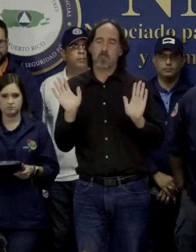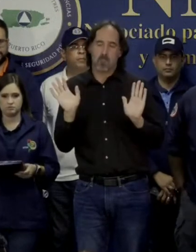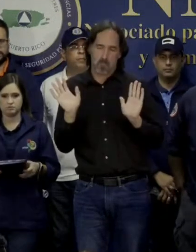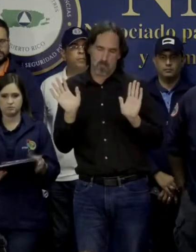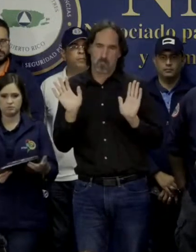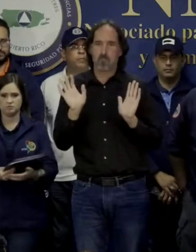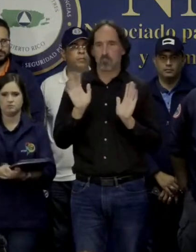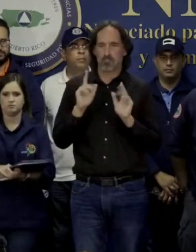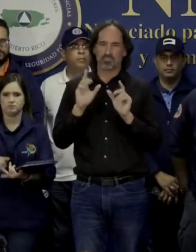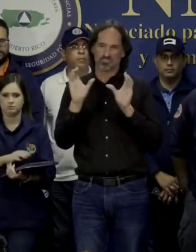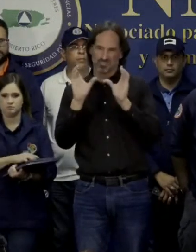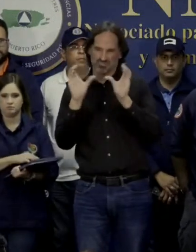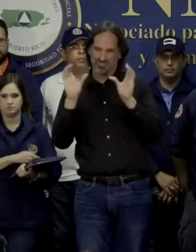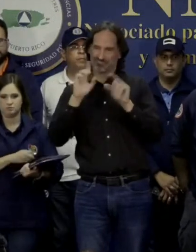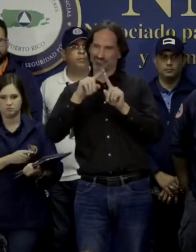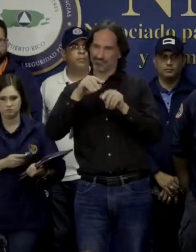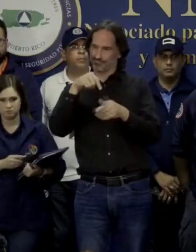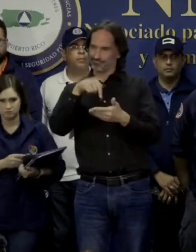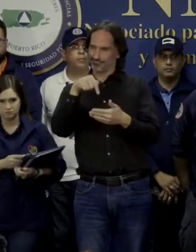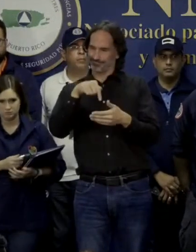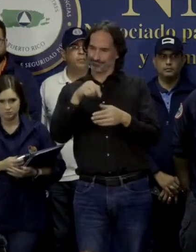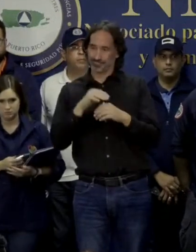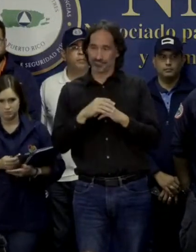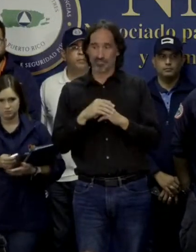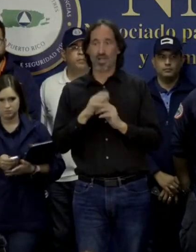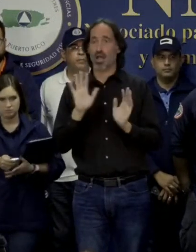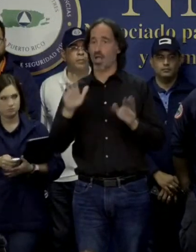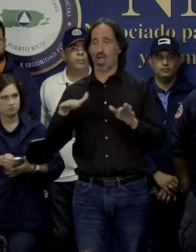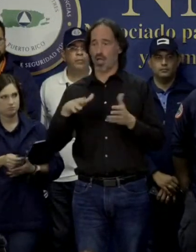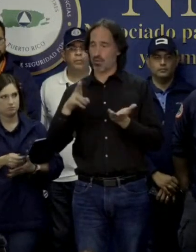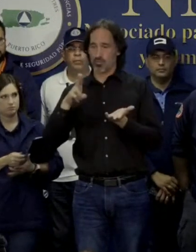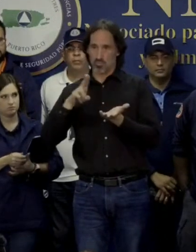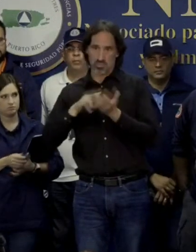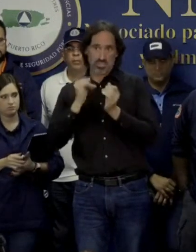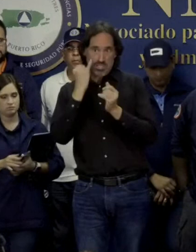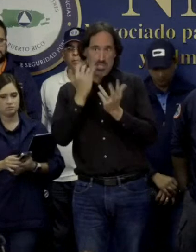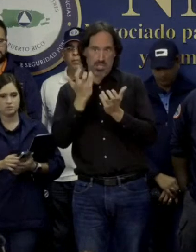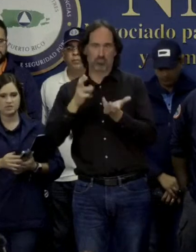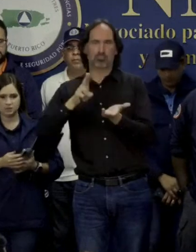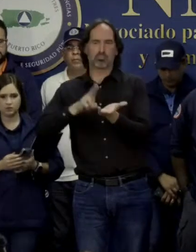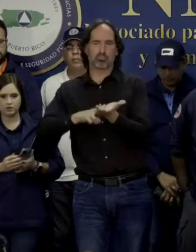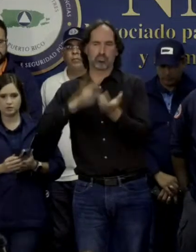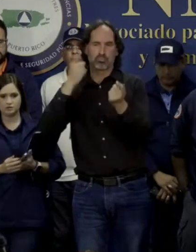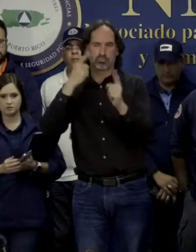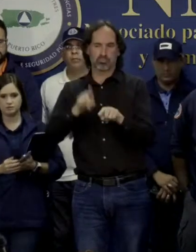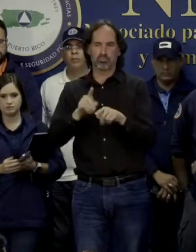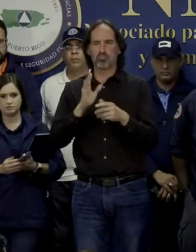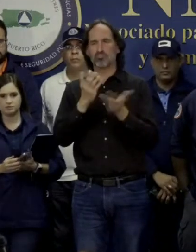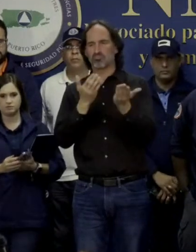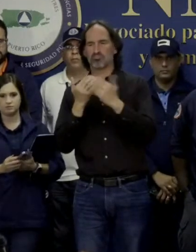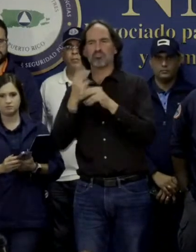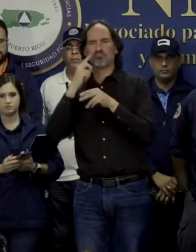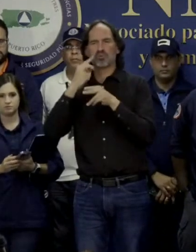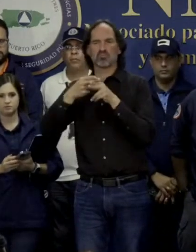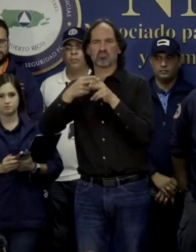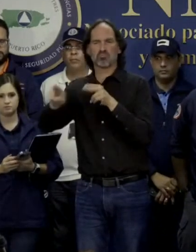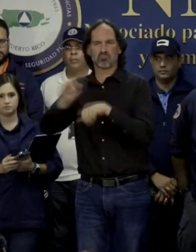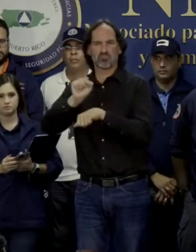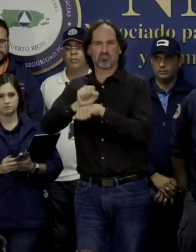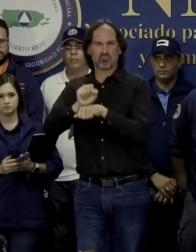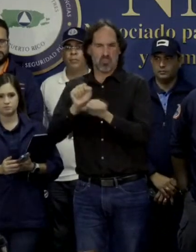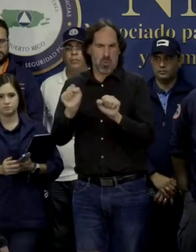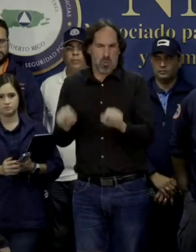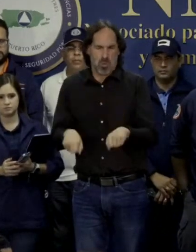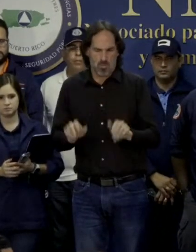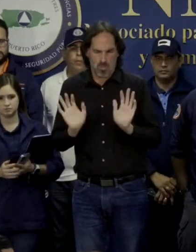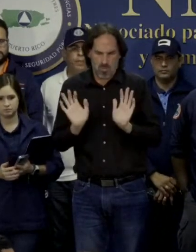propios, sino de otras fuentes como los contratistas que ha mencionado que puede activar, siempre y cuando Luma tenga los recursos,